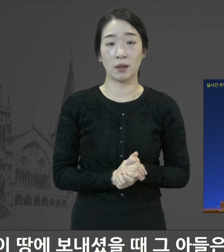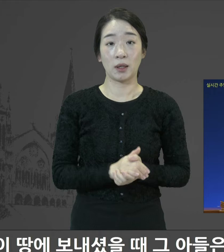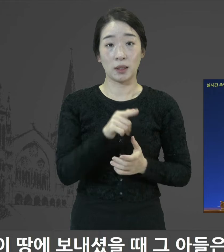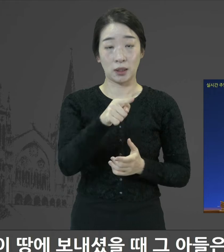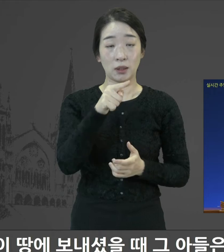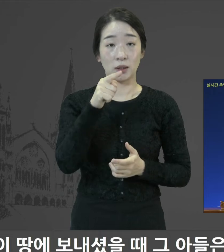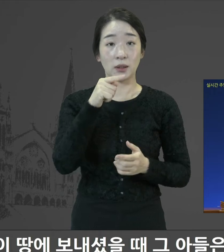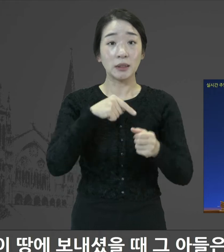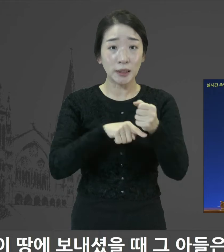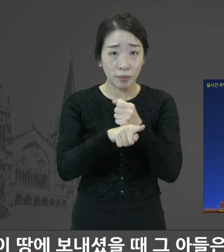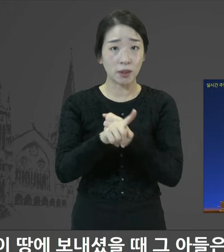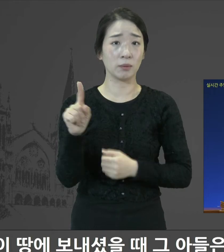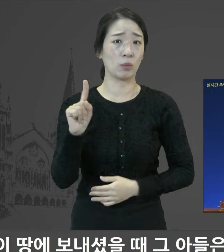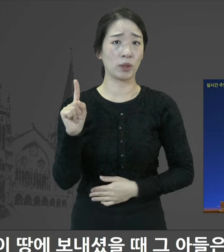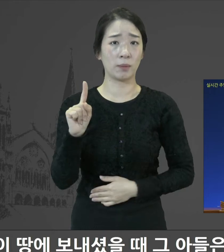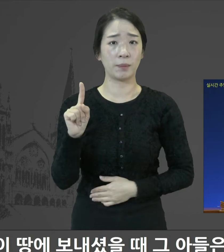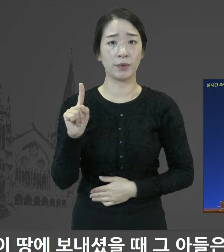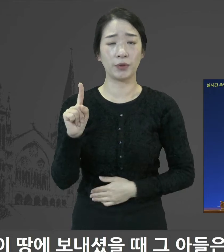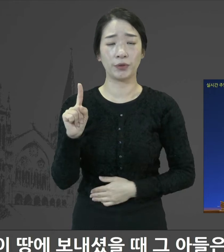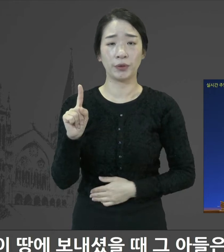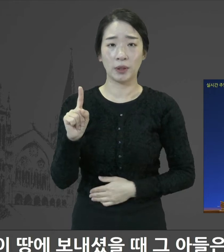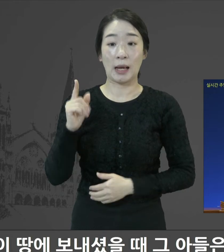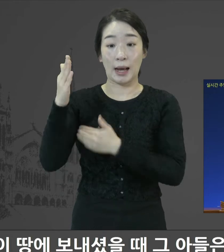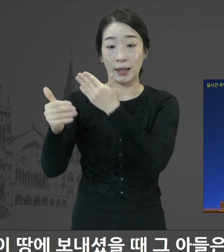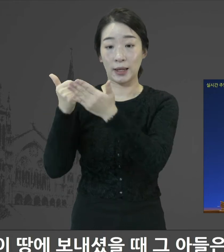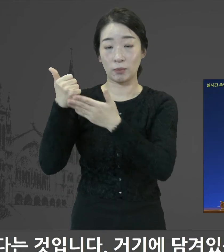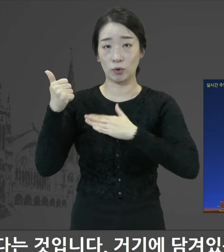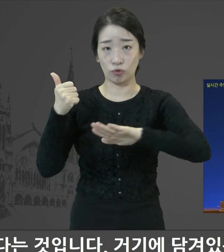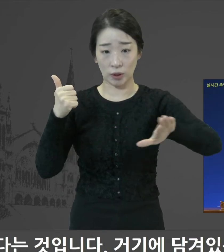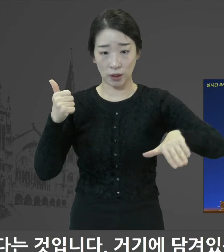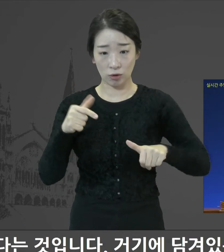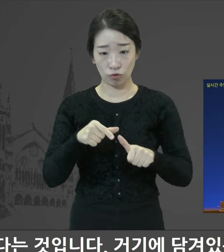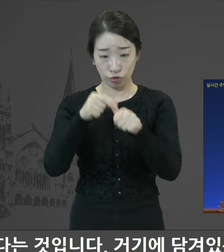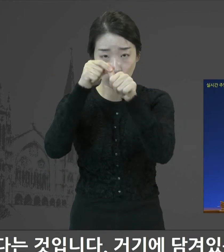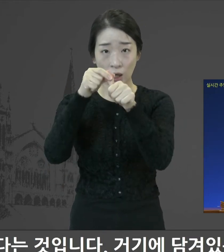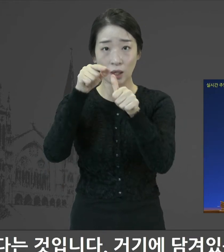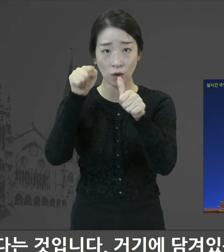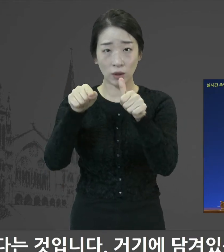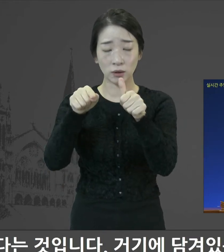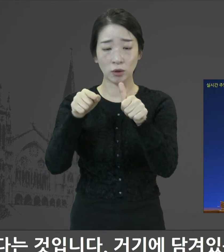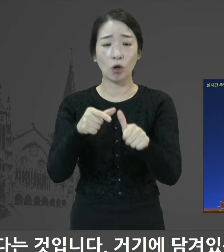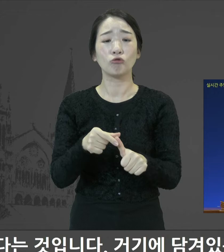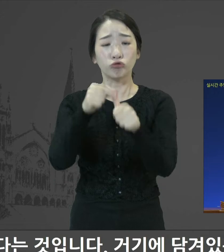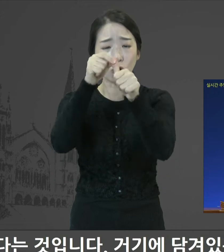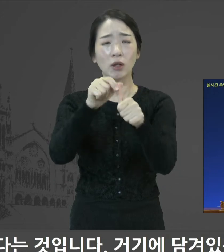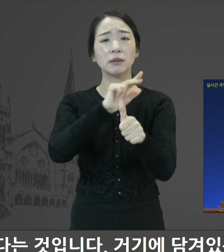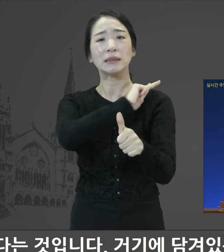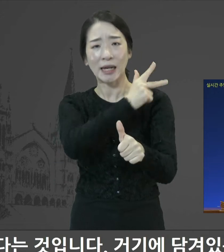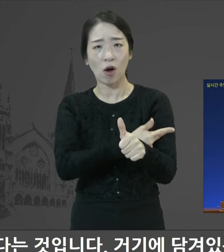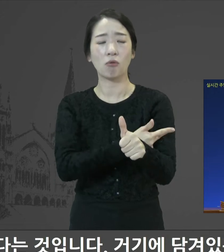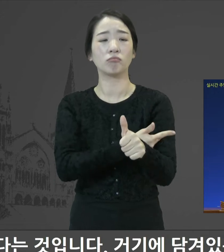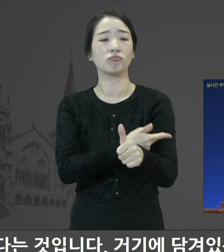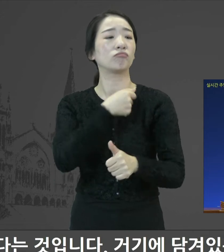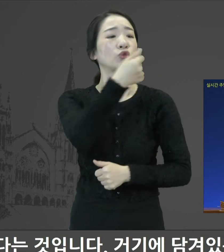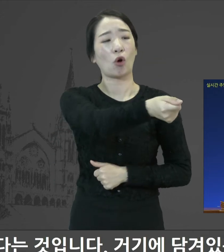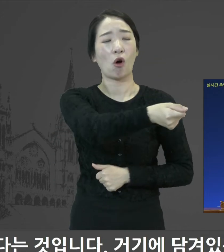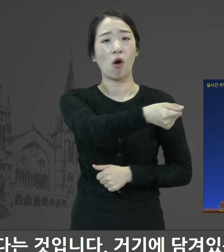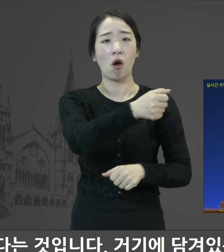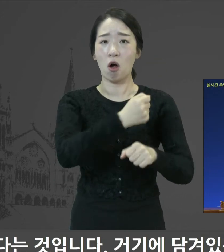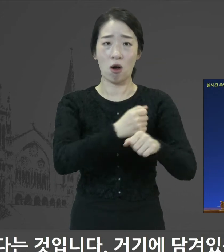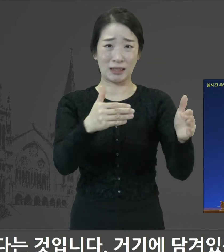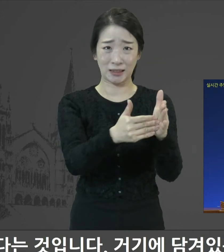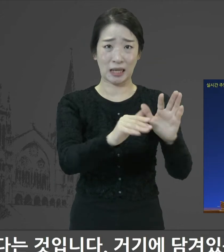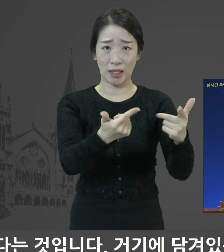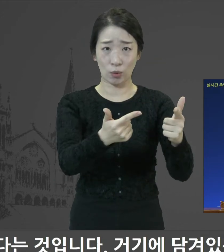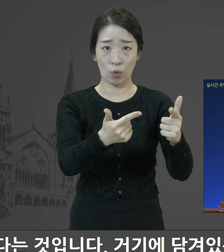무엇입니까? 하나님이 우리를 구원하신 것은 그저 그냥 구원 자격증만 준 게 아니라